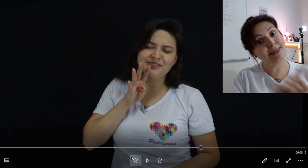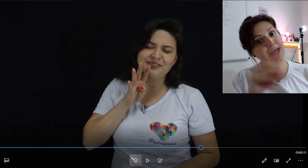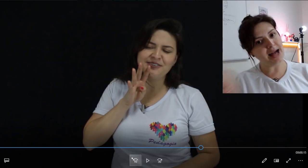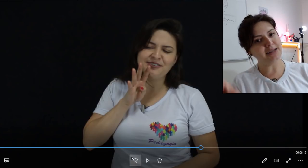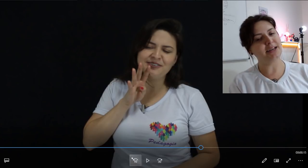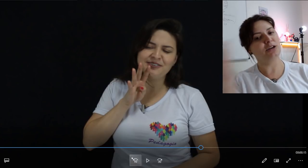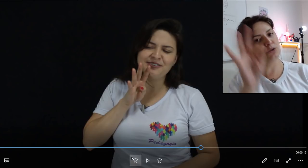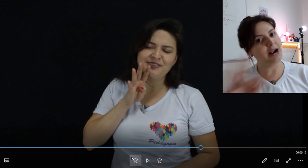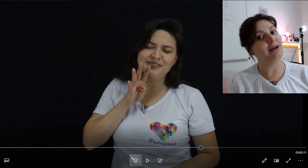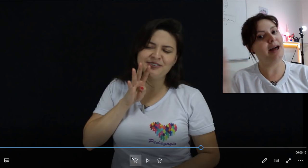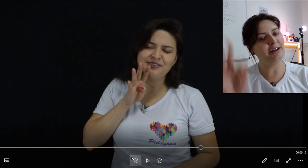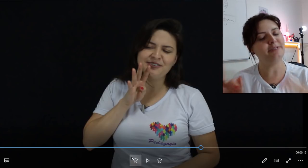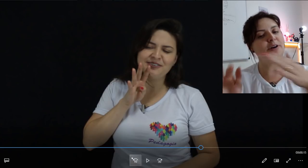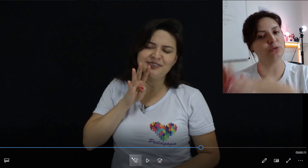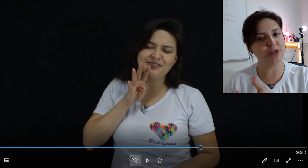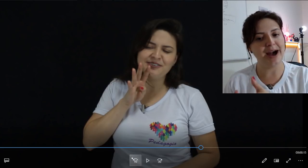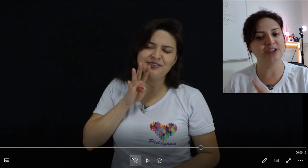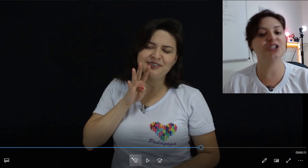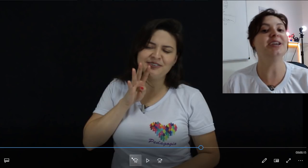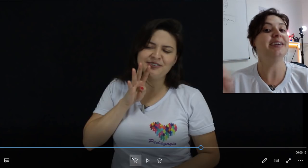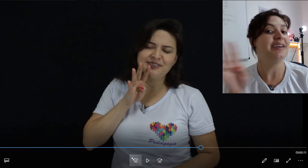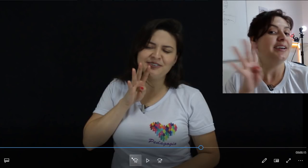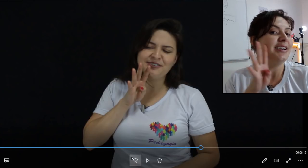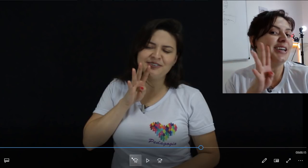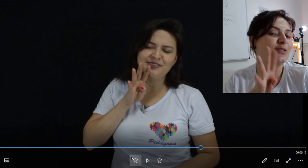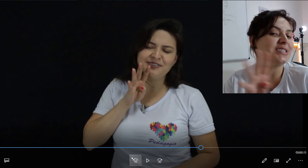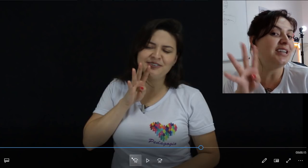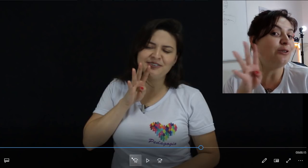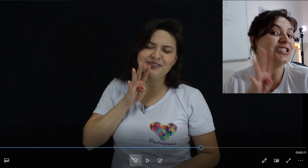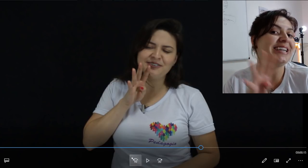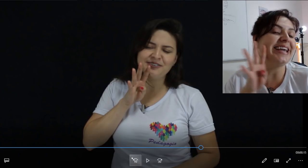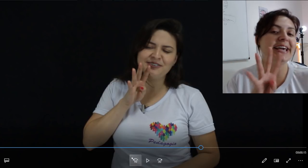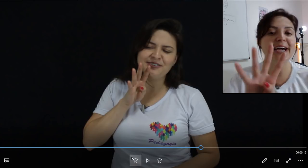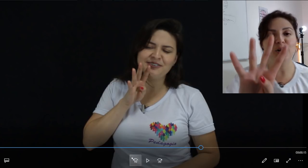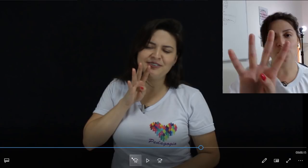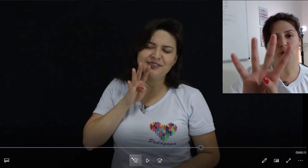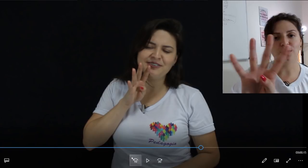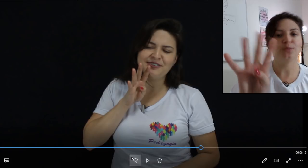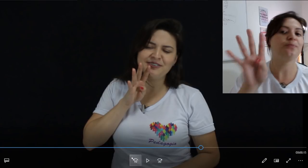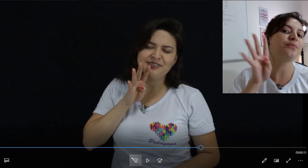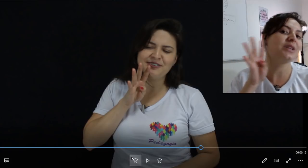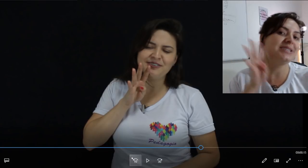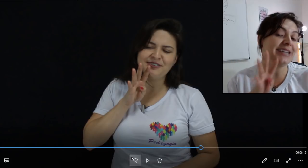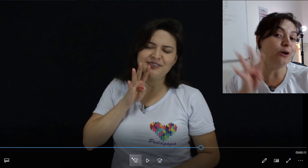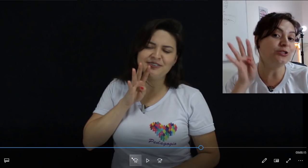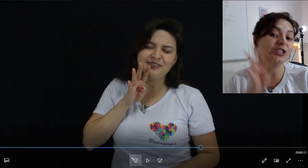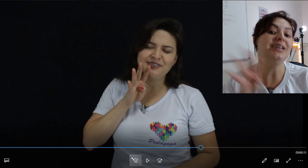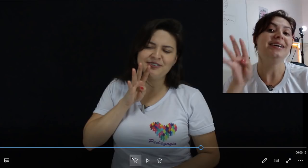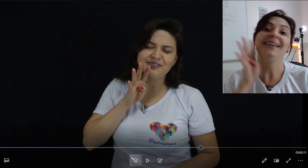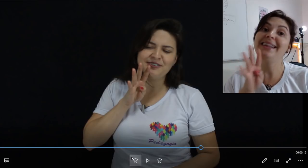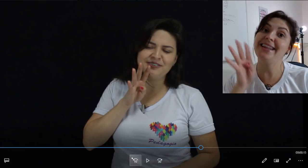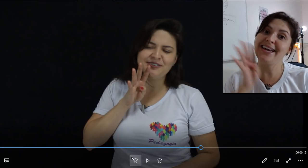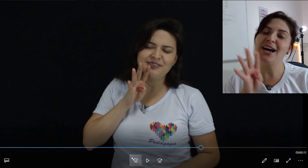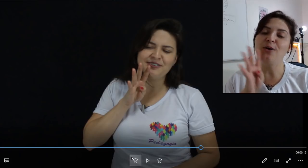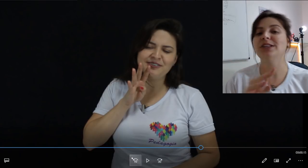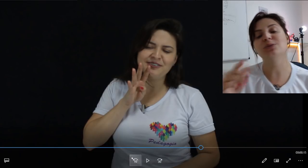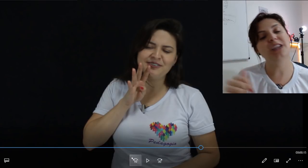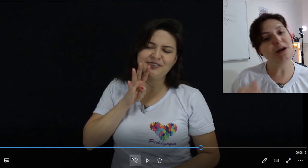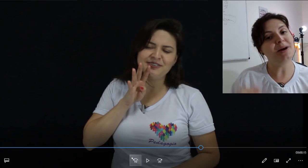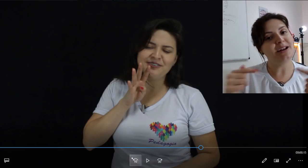lá naquele lugar, lá na faculdade, e o sinal de legal, ó. Sinal de legal. Então, trabalhar